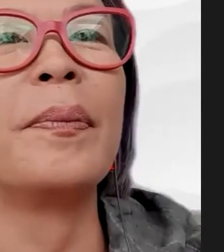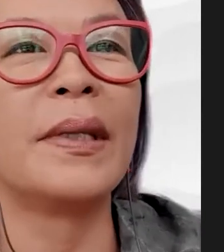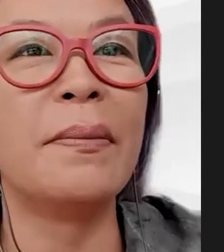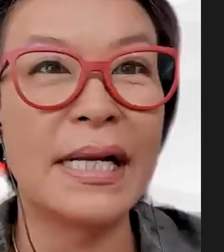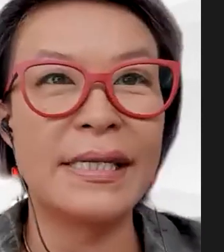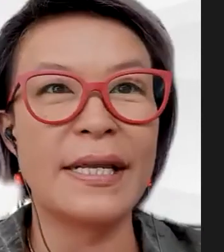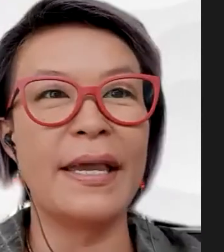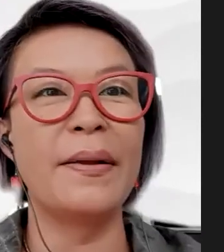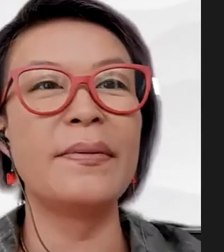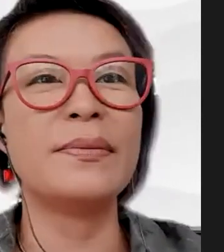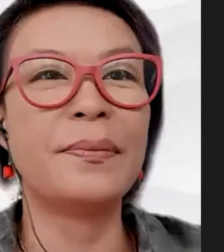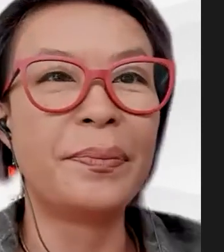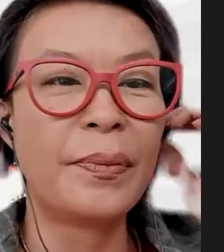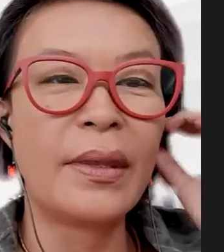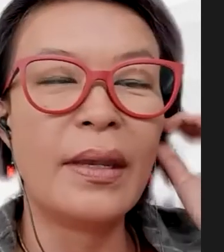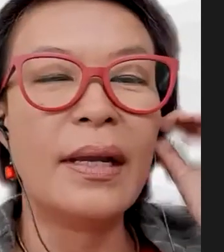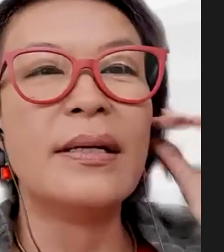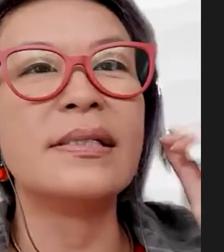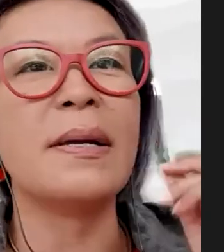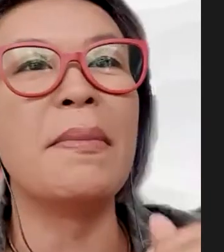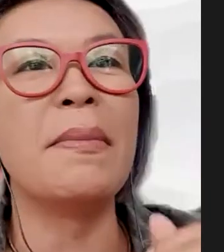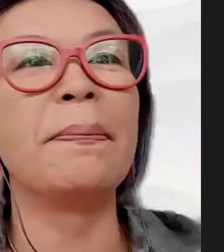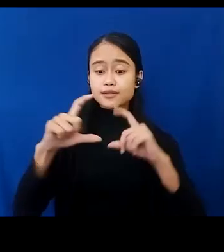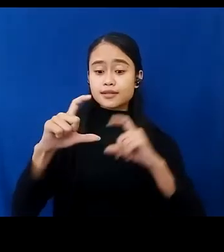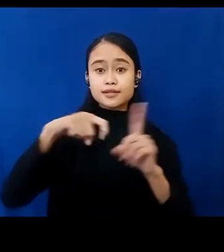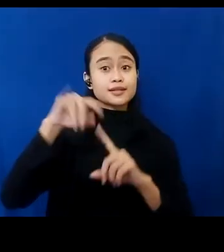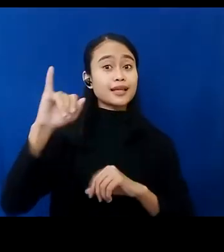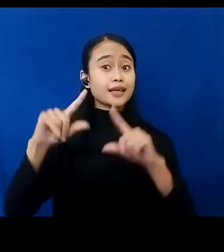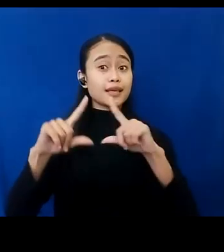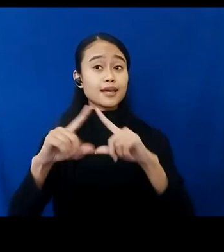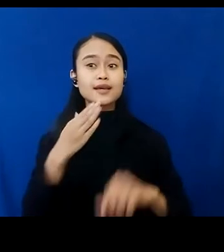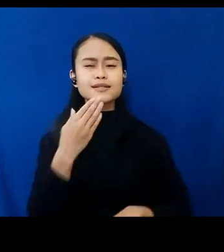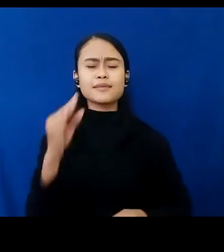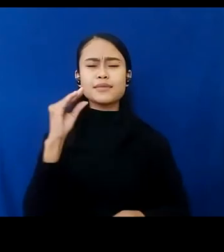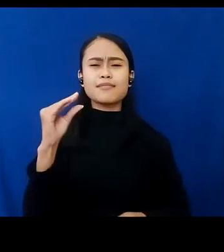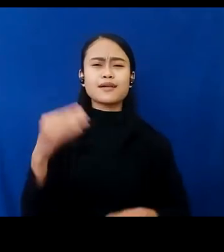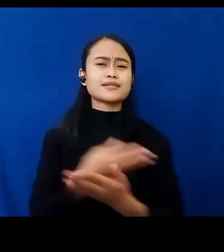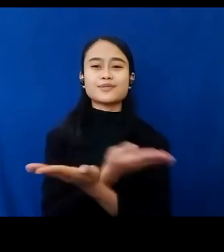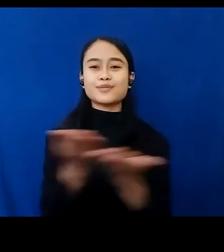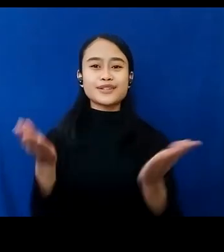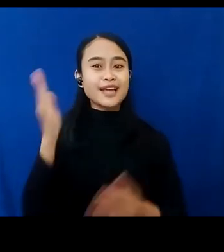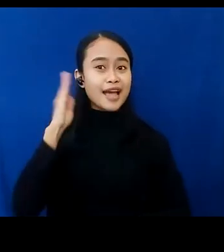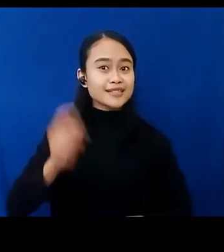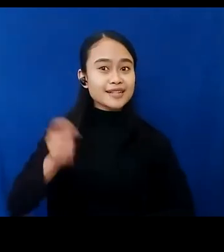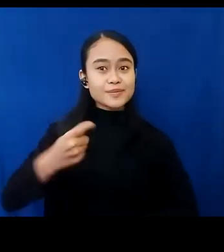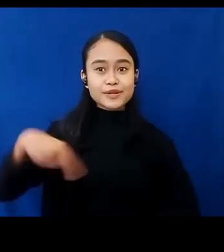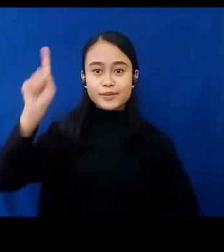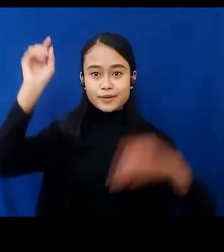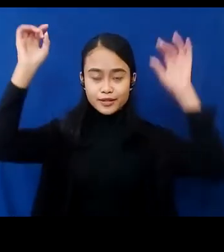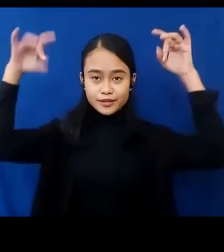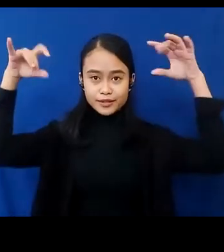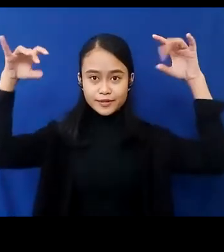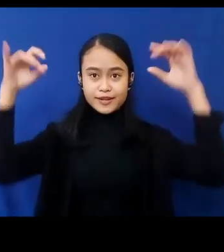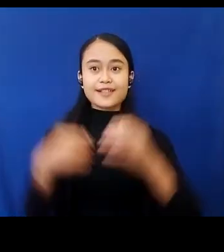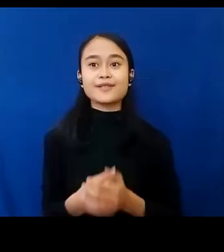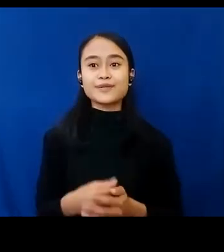Terima kasih, Zakia. Selamat pagi, hadirin semua. Assalamualaikum warahmatullahi wabarakatuh.